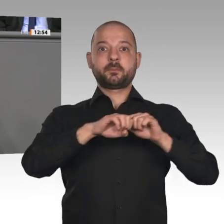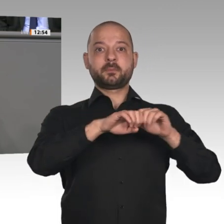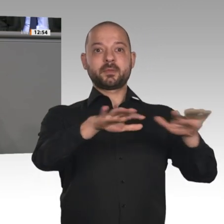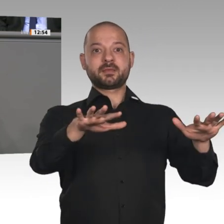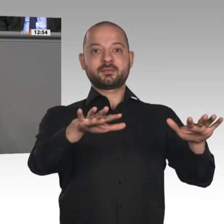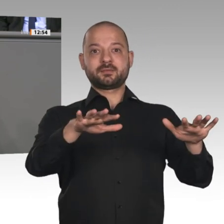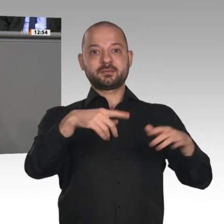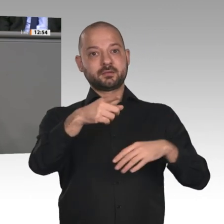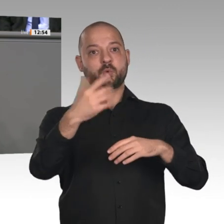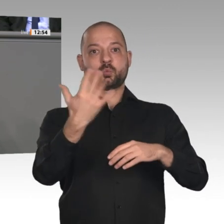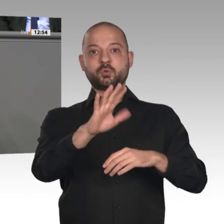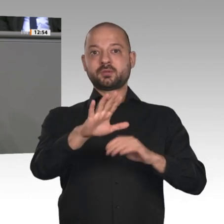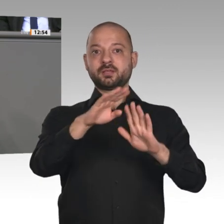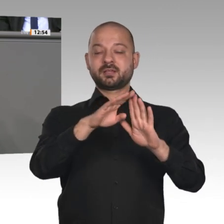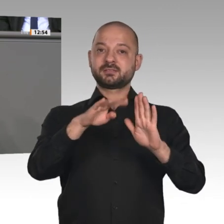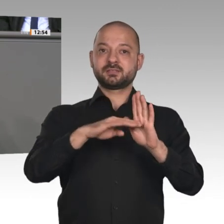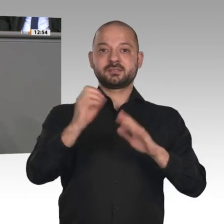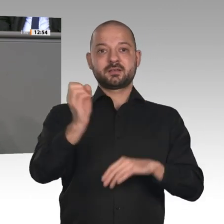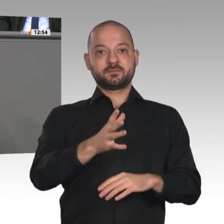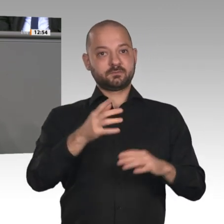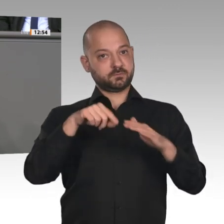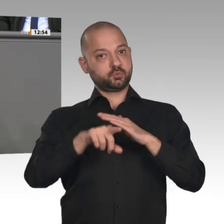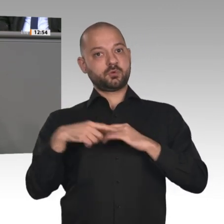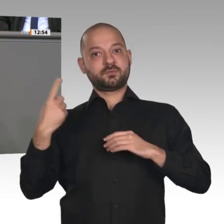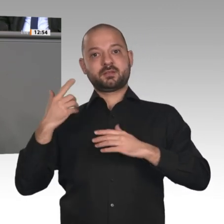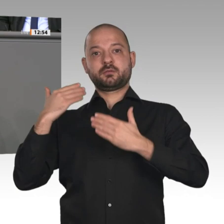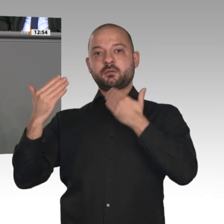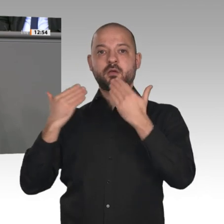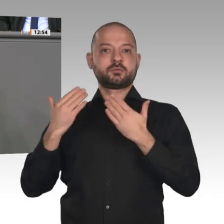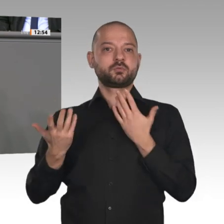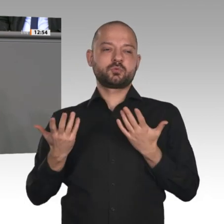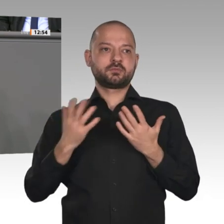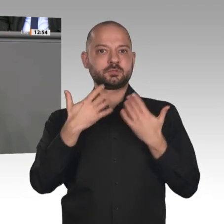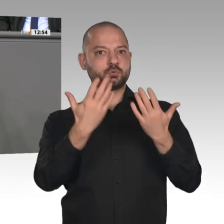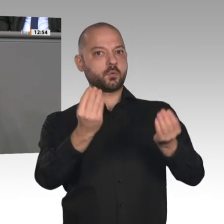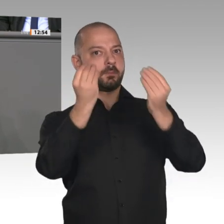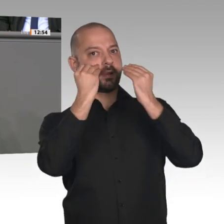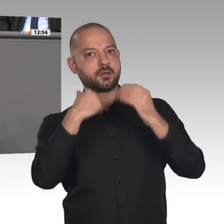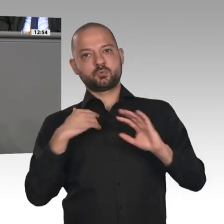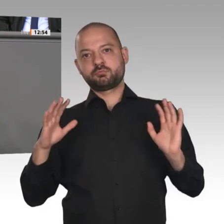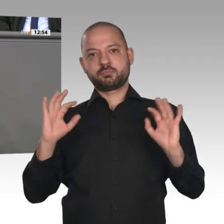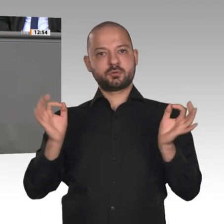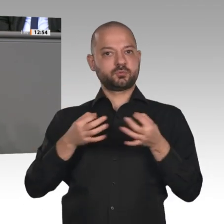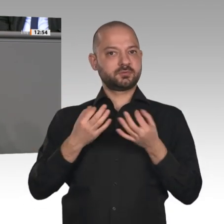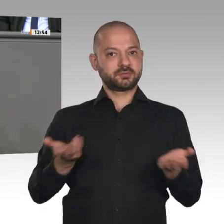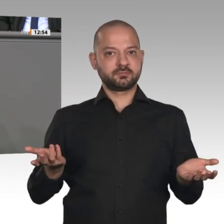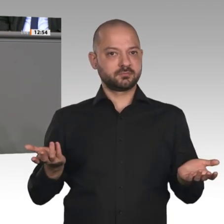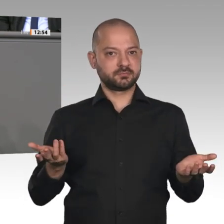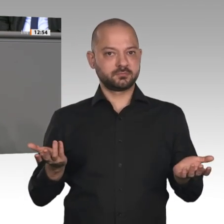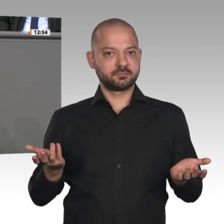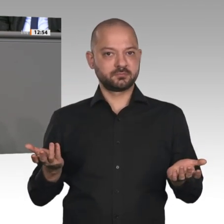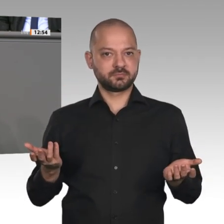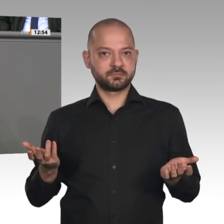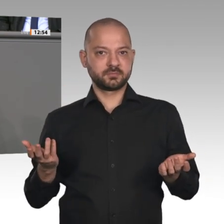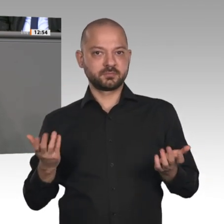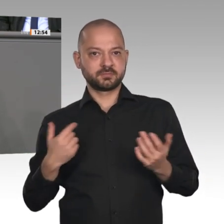und dieses Hinweises. In dem Punkt wäre ein bisschen weniger grüne Selbstgewissheit und ein Hauch mehr